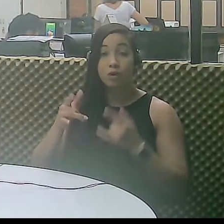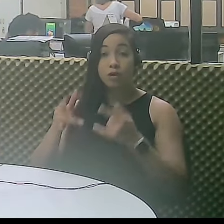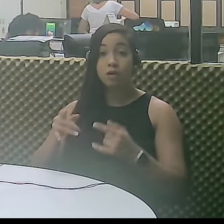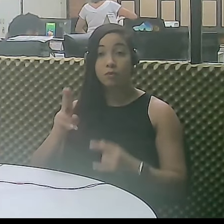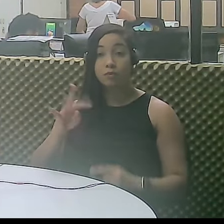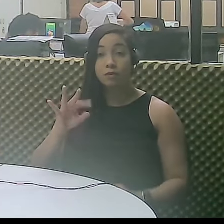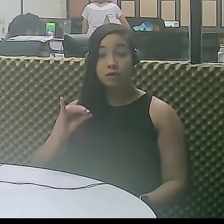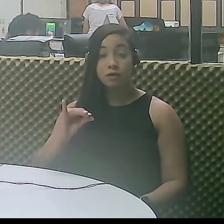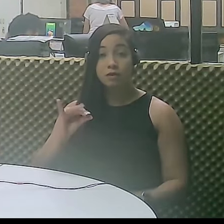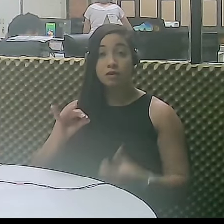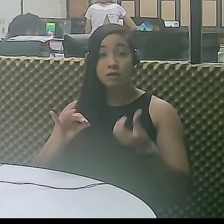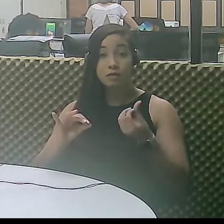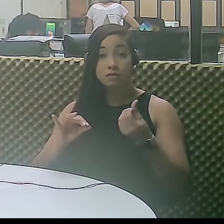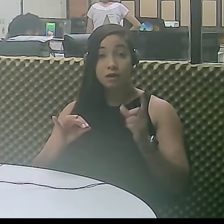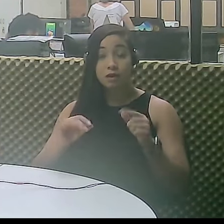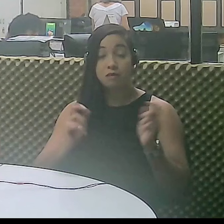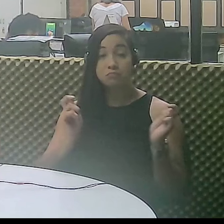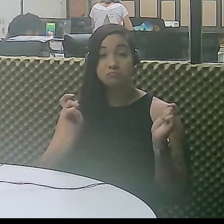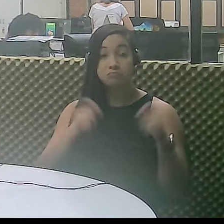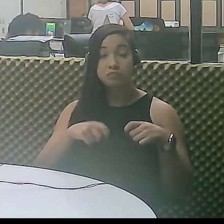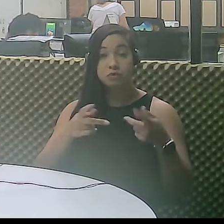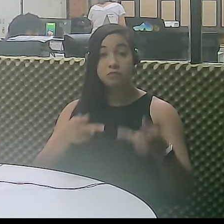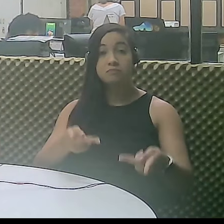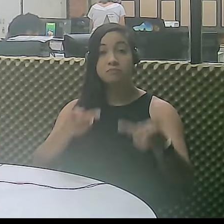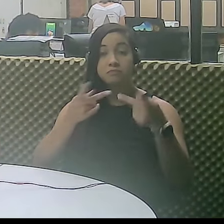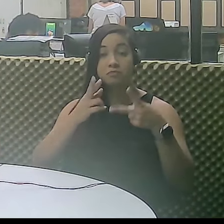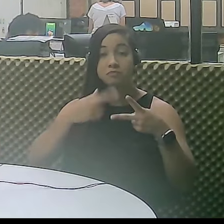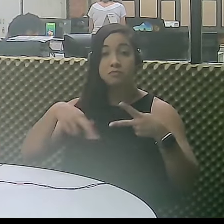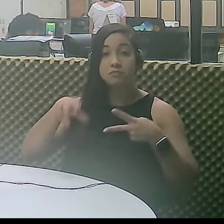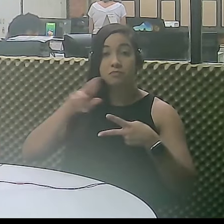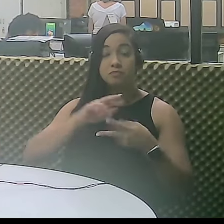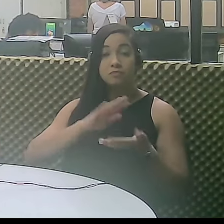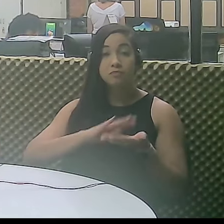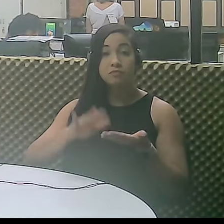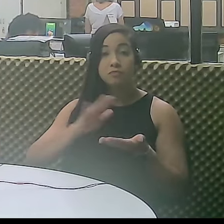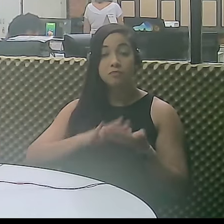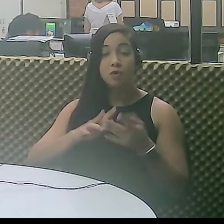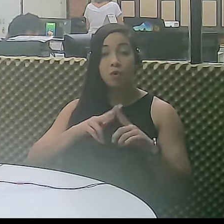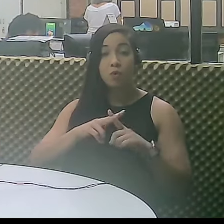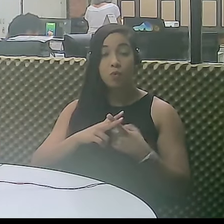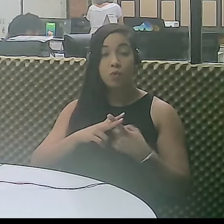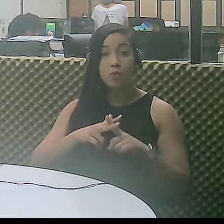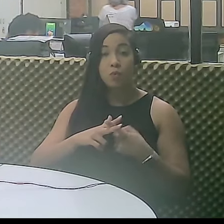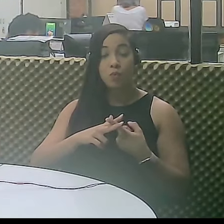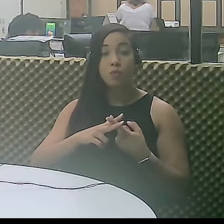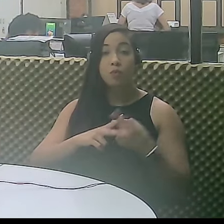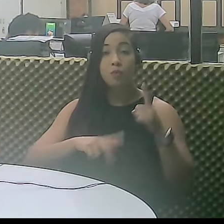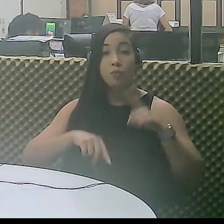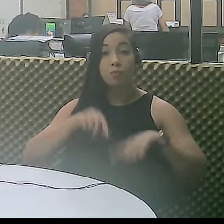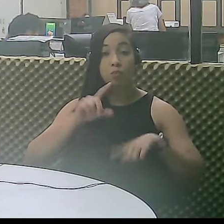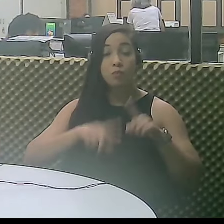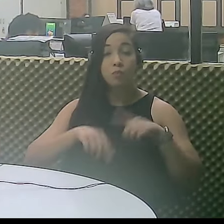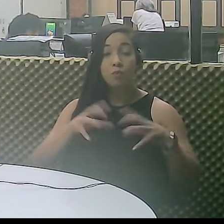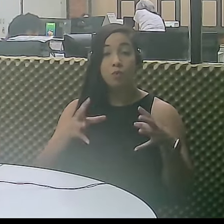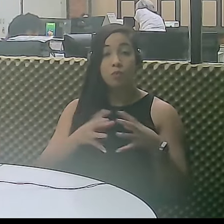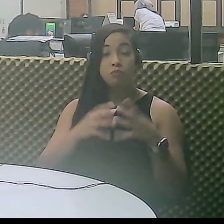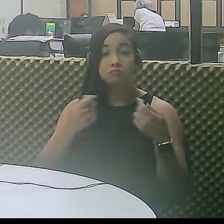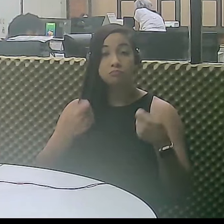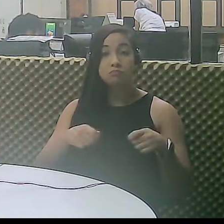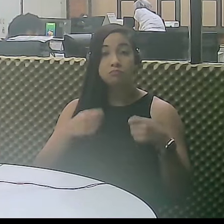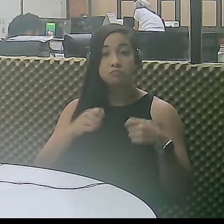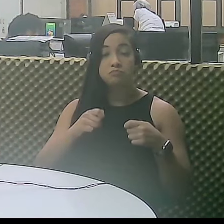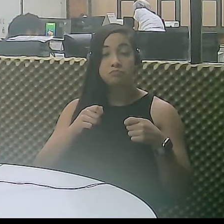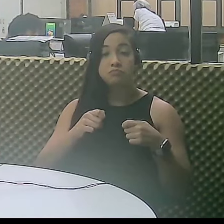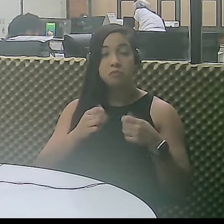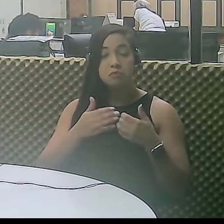da unidade, 6 estão habilitados para receberem recursos de custeio e manutenção, com os equipamentos e equipes necessárias para o